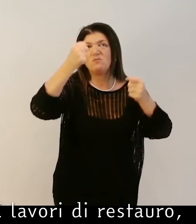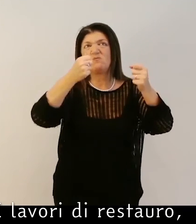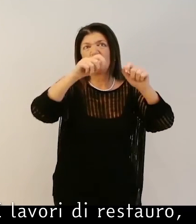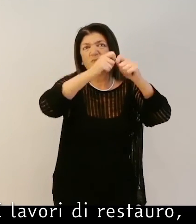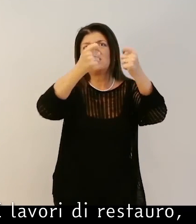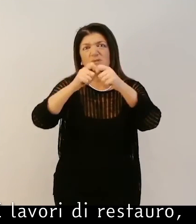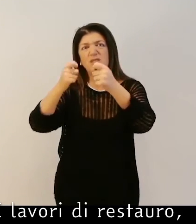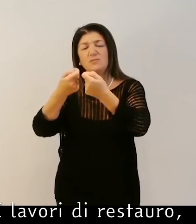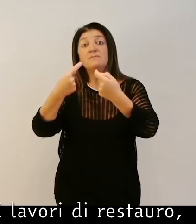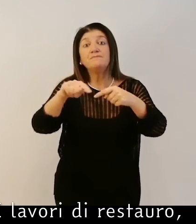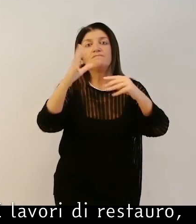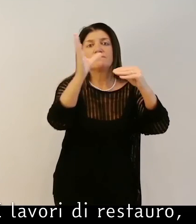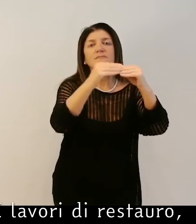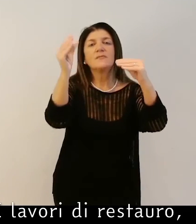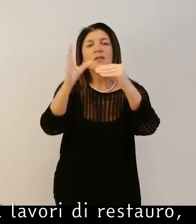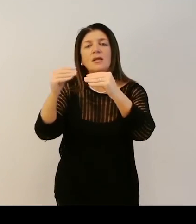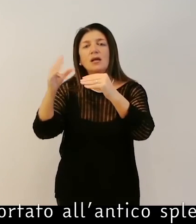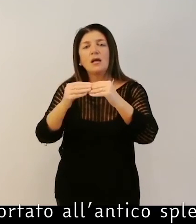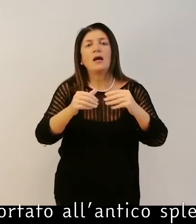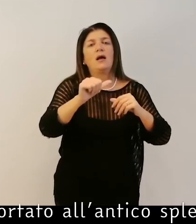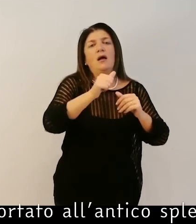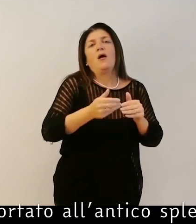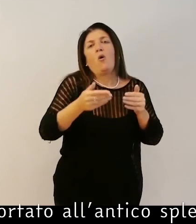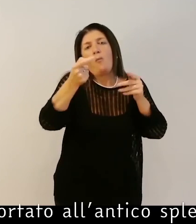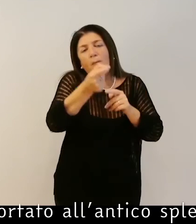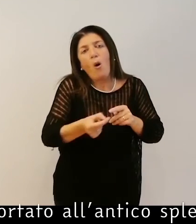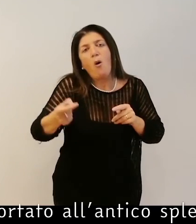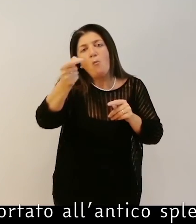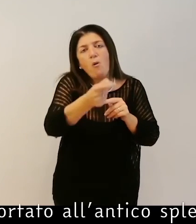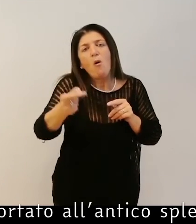I lavori di restauro, condotti in più riprese, hanno